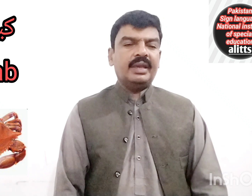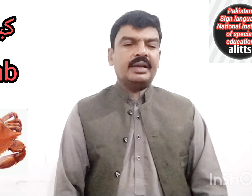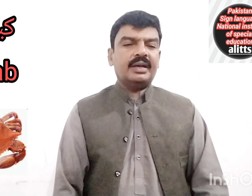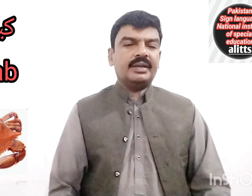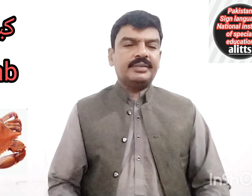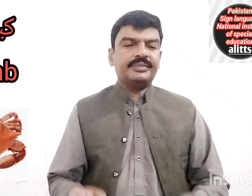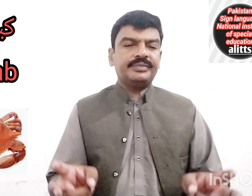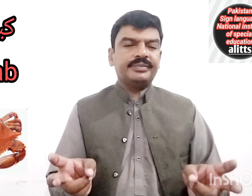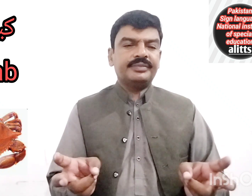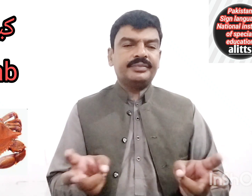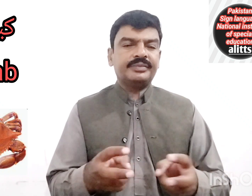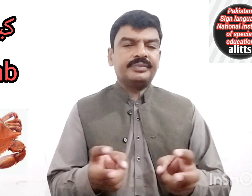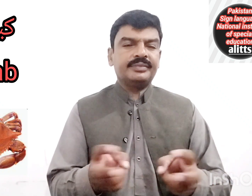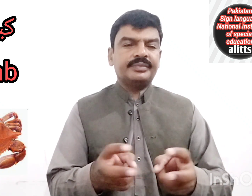केकड़ा।